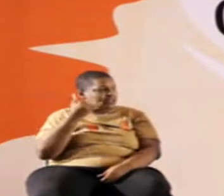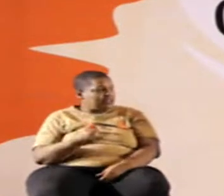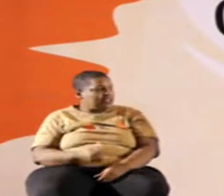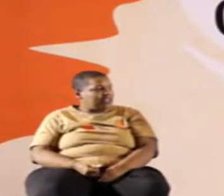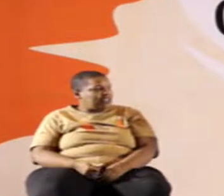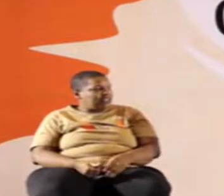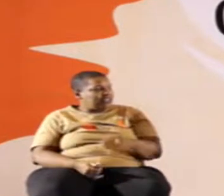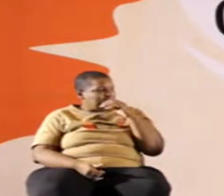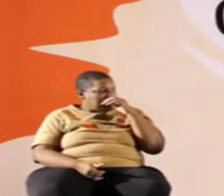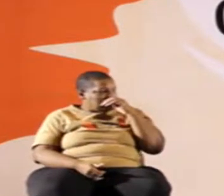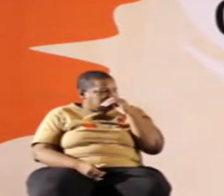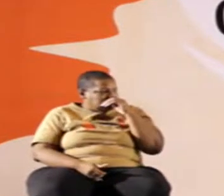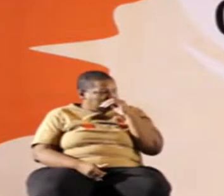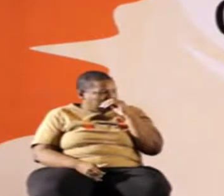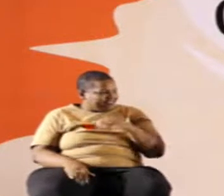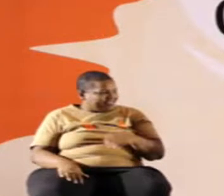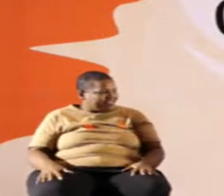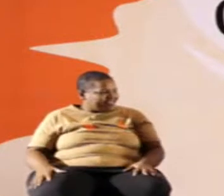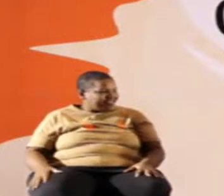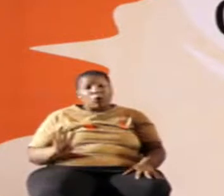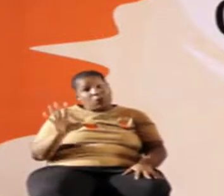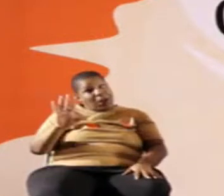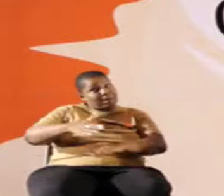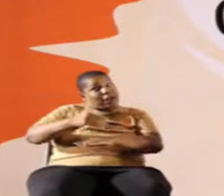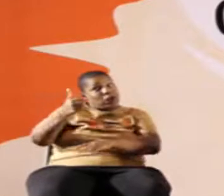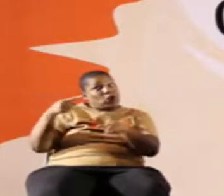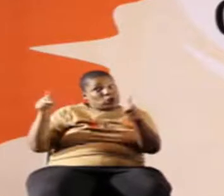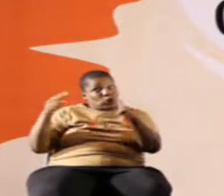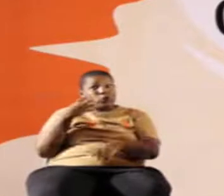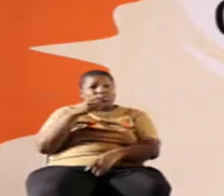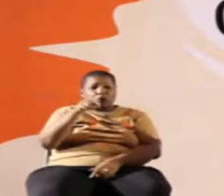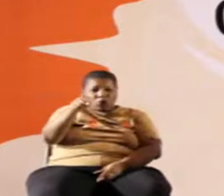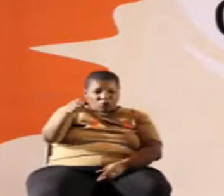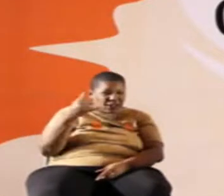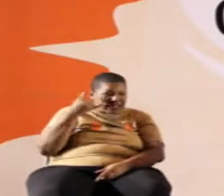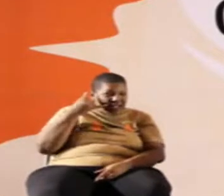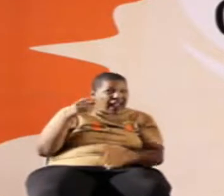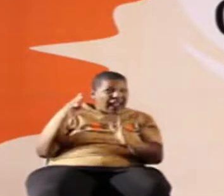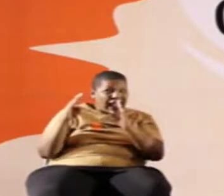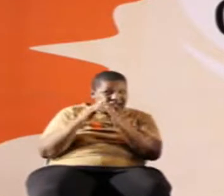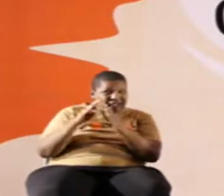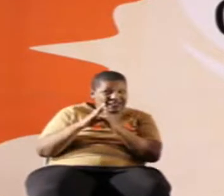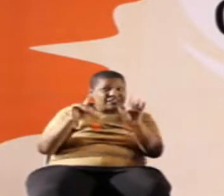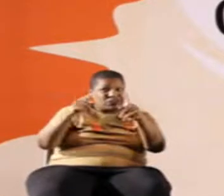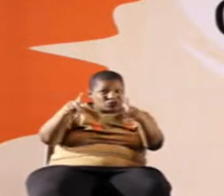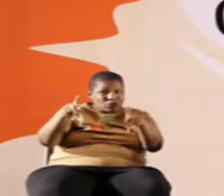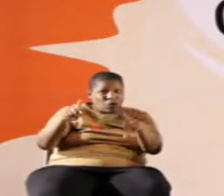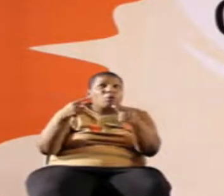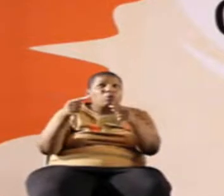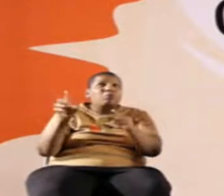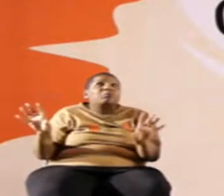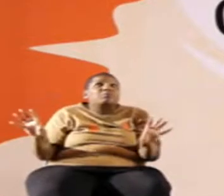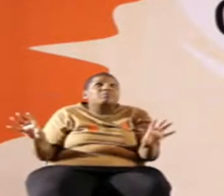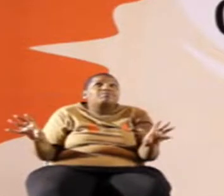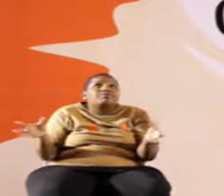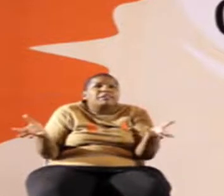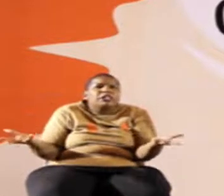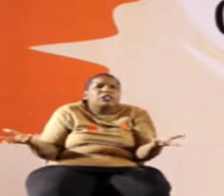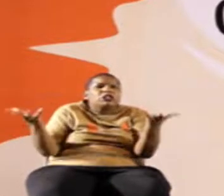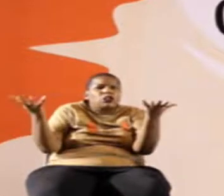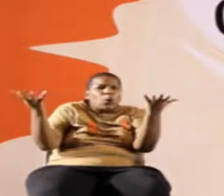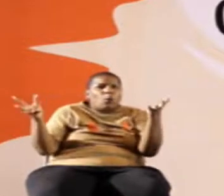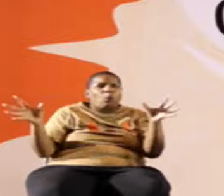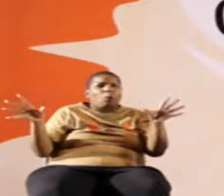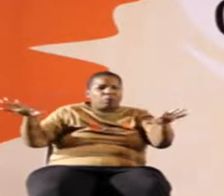O meu celular não é o melhor som do mundo, mas bota no seu som em casa. Deixa os graves e os agudos tocarem,